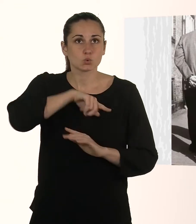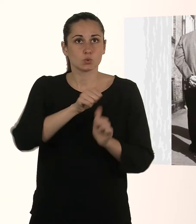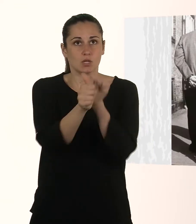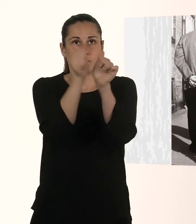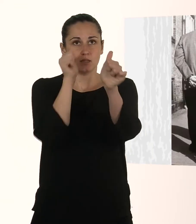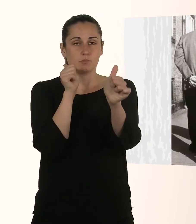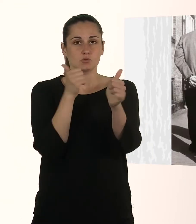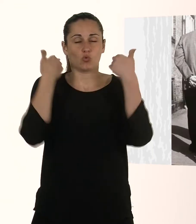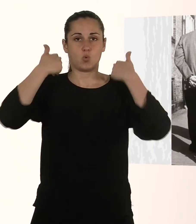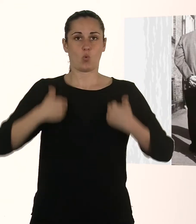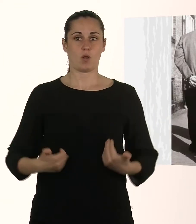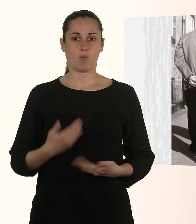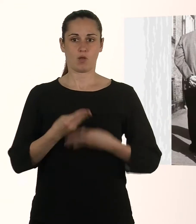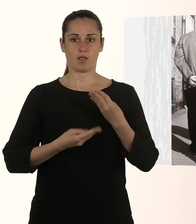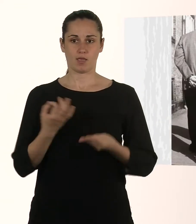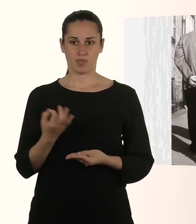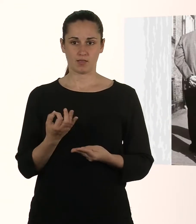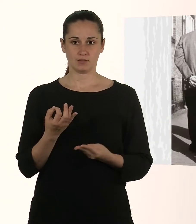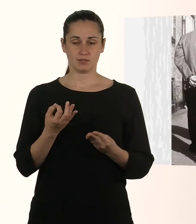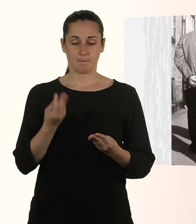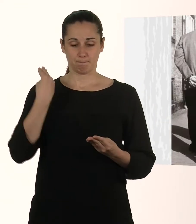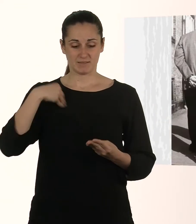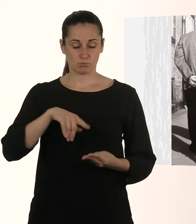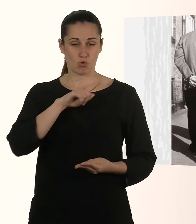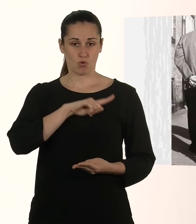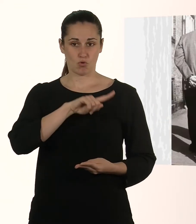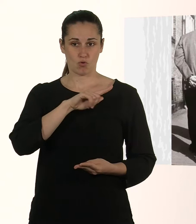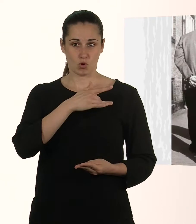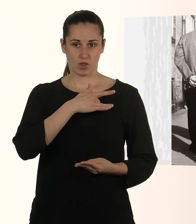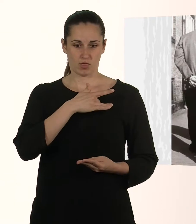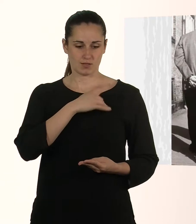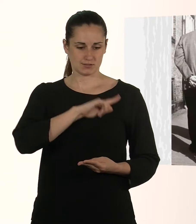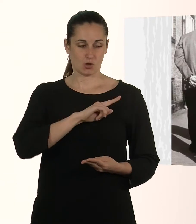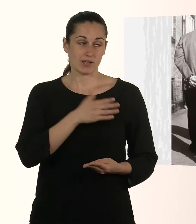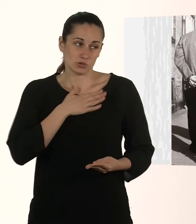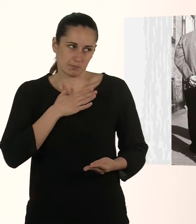el cuerpo hace al final es aquello que el corazón siente, ¿no? Esto es mío, no es de Márquez.